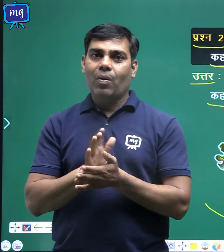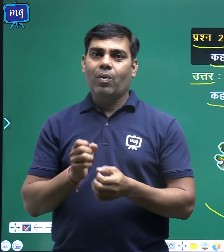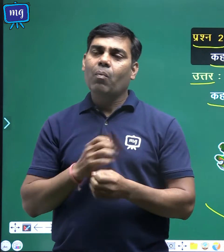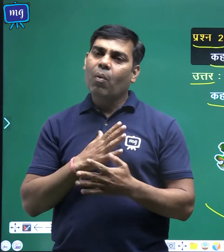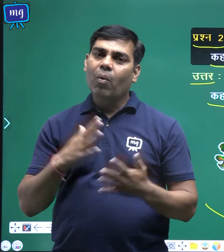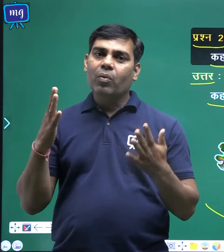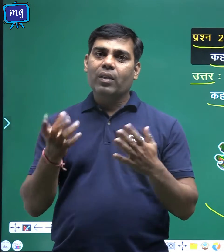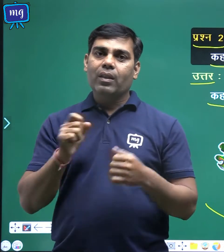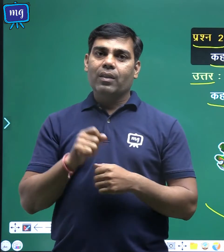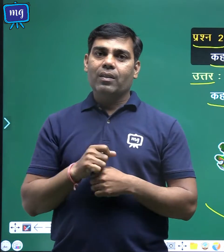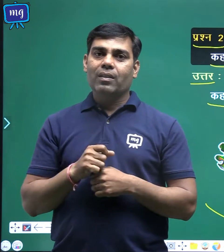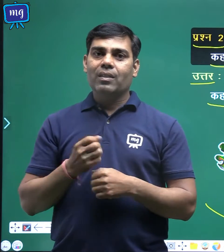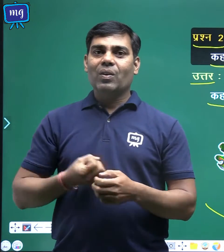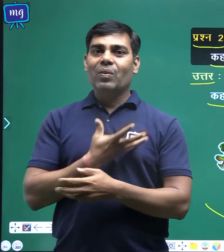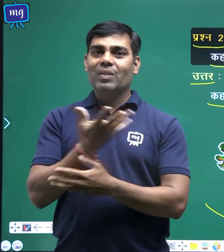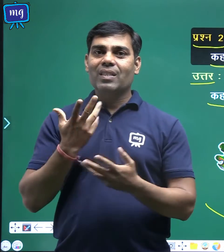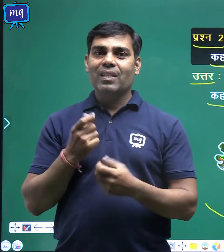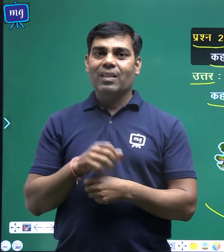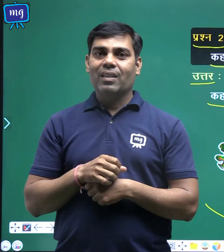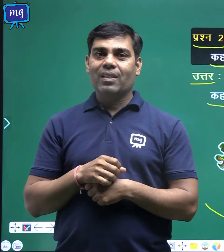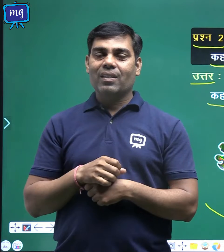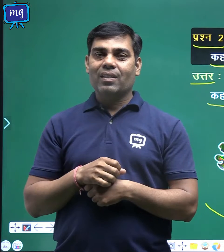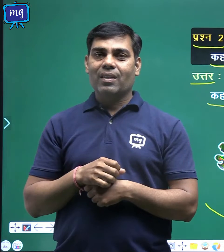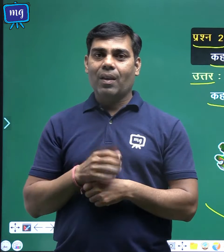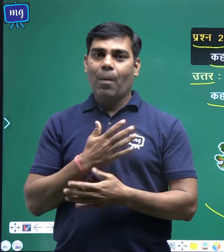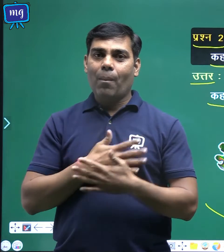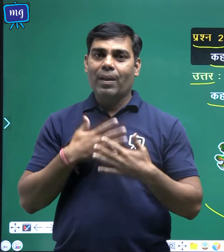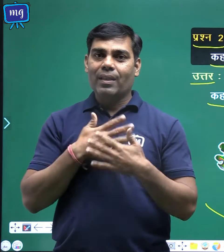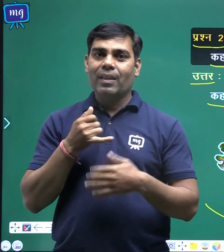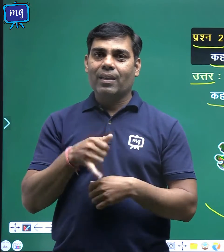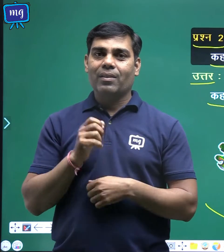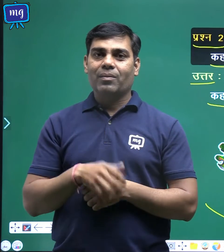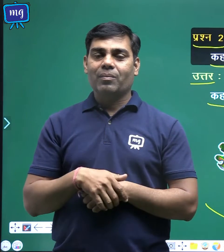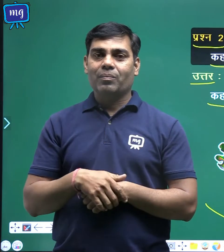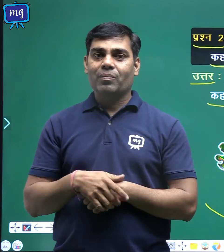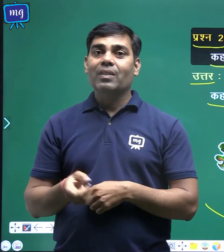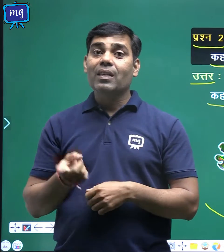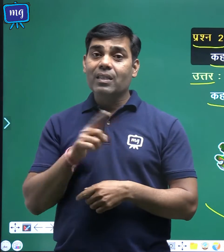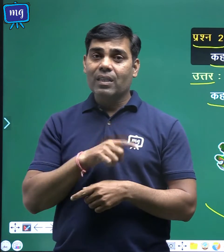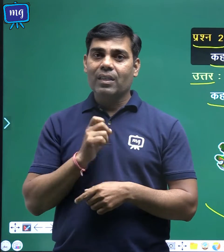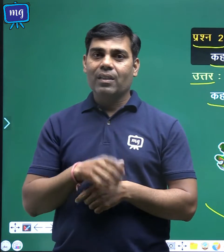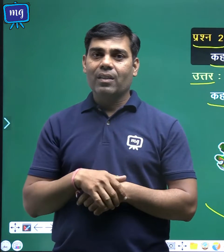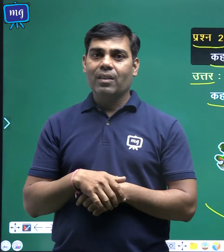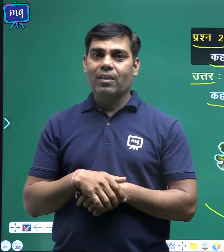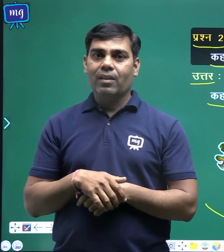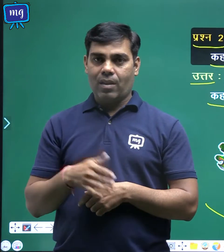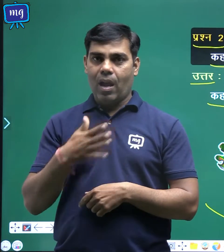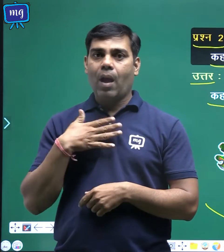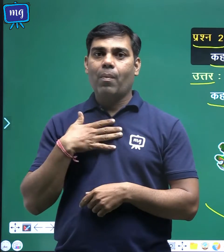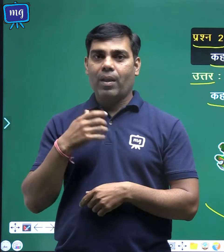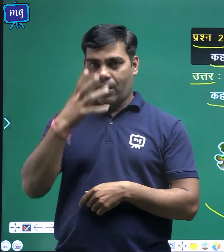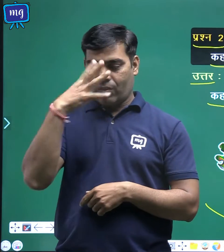ही हर्षोल्लास से मनाते हैं। इसीलिए हमारा